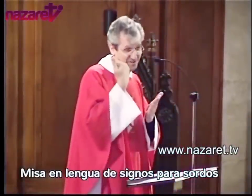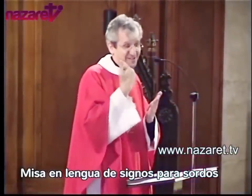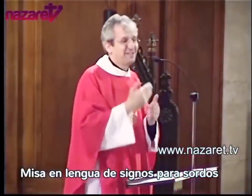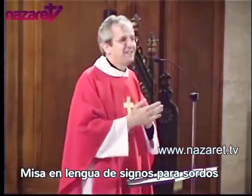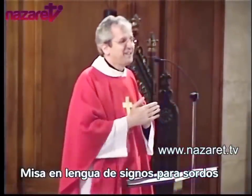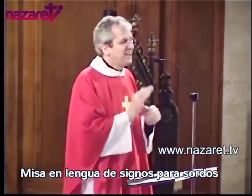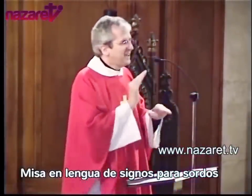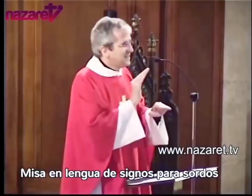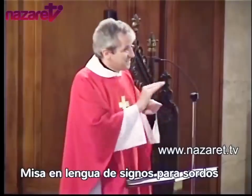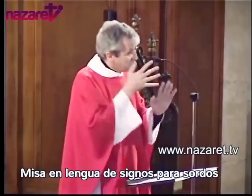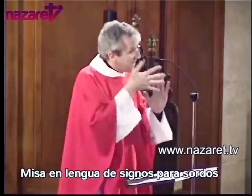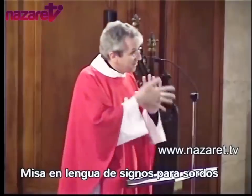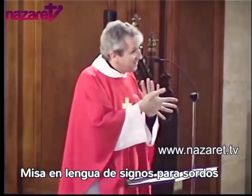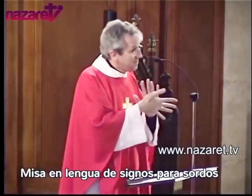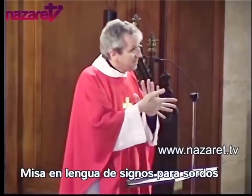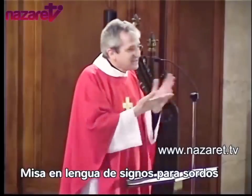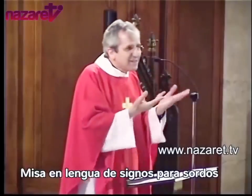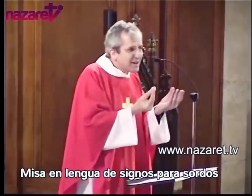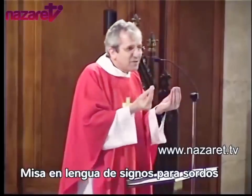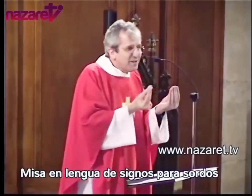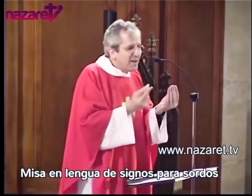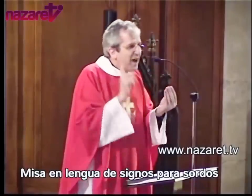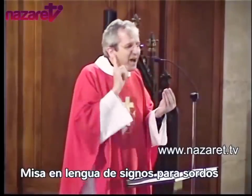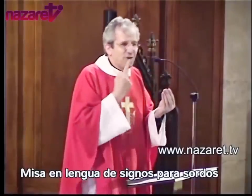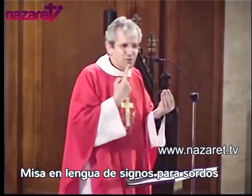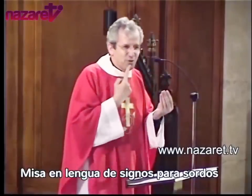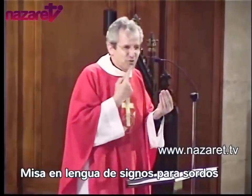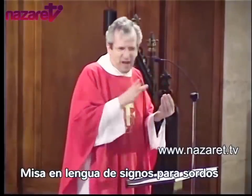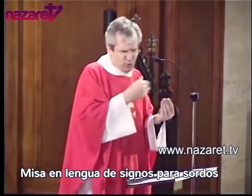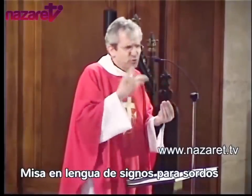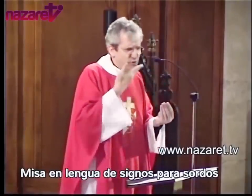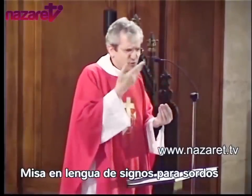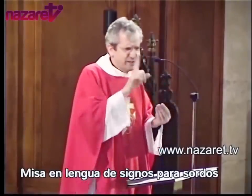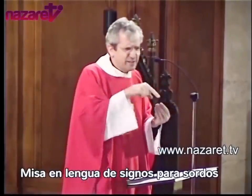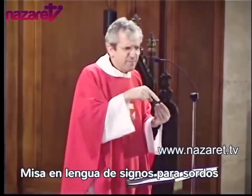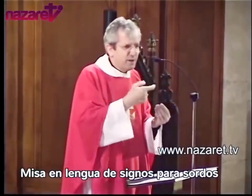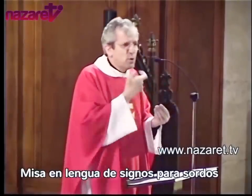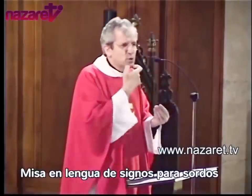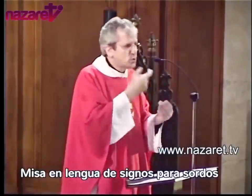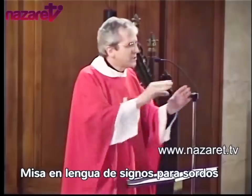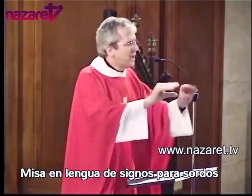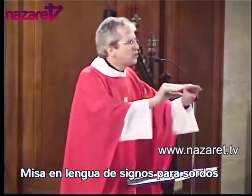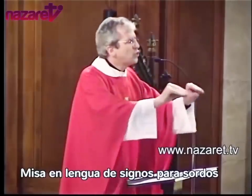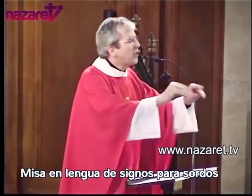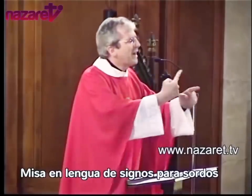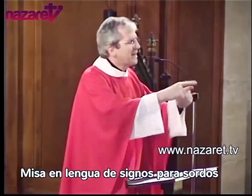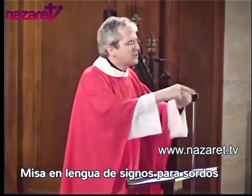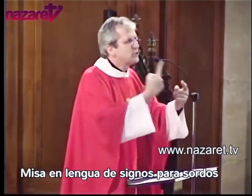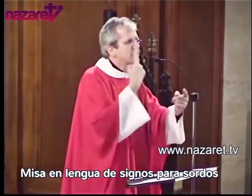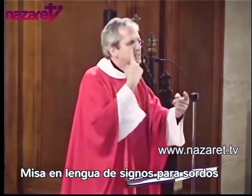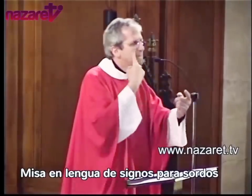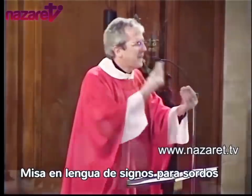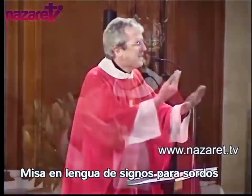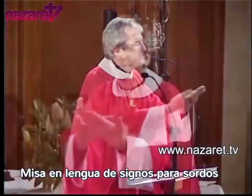colegio les explicaba el tema y les decía: claro, a los sordos, a todos o los oyentes también, nos gusta tocar